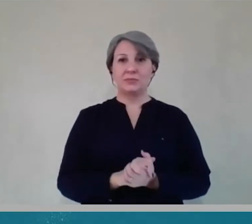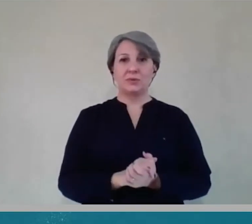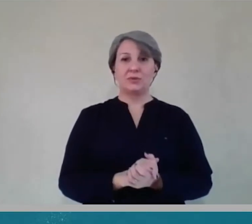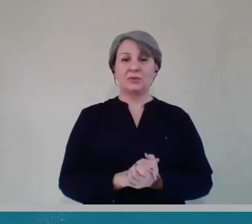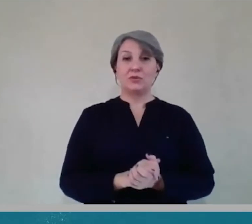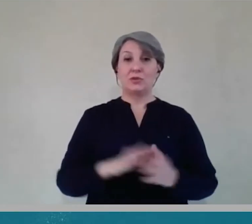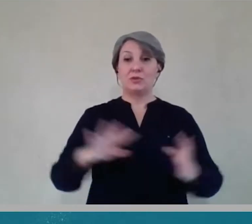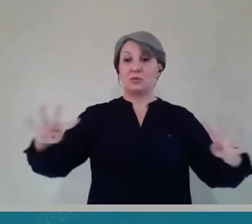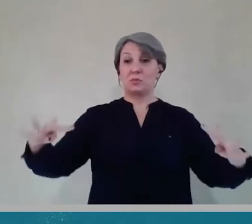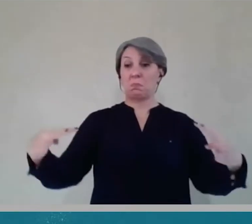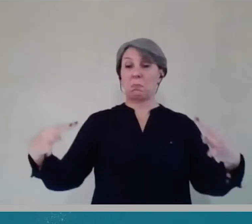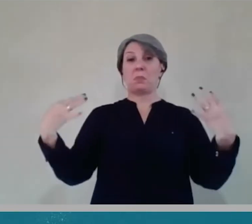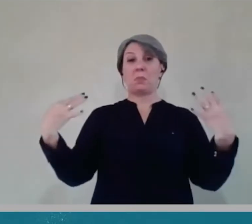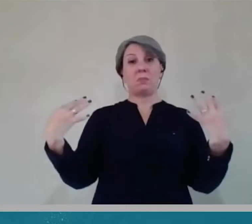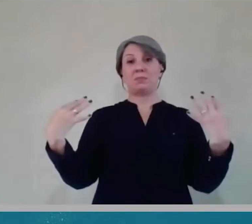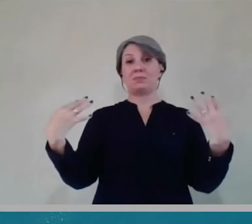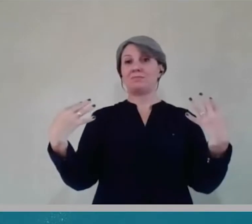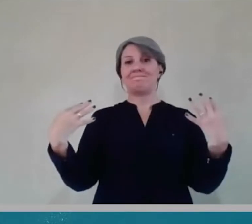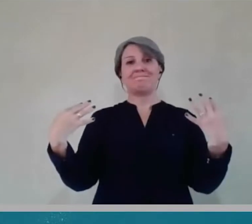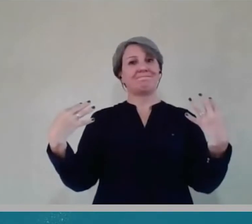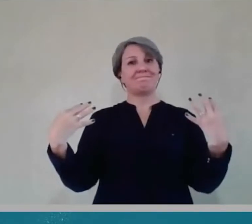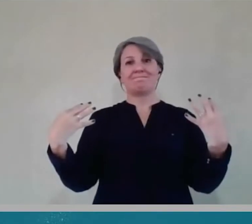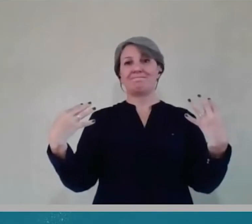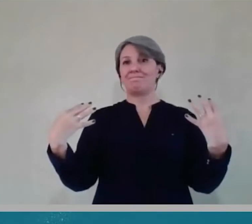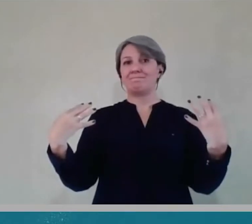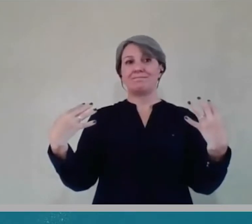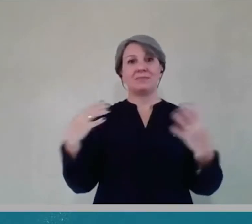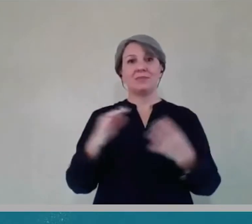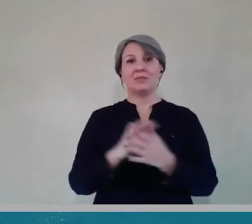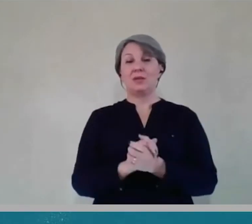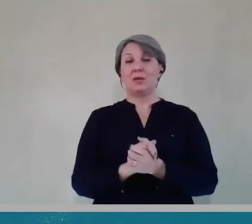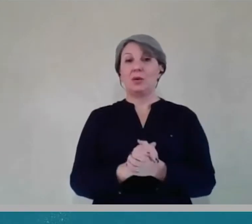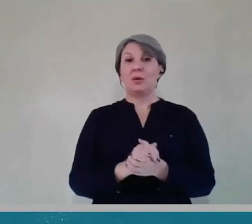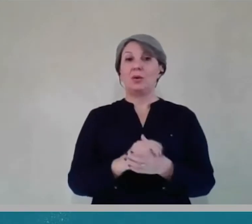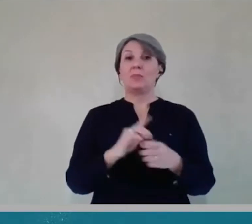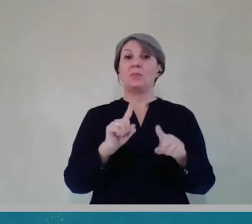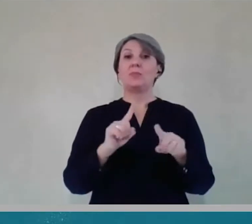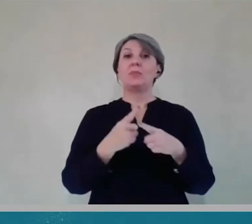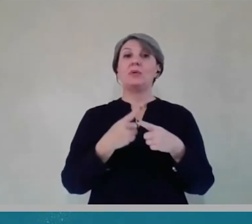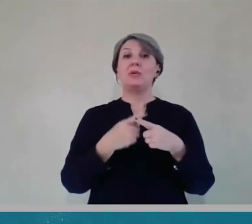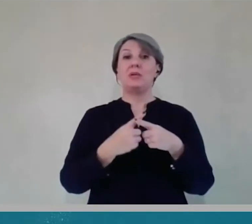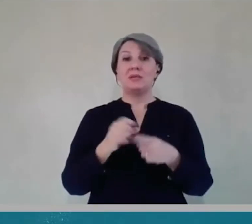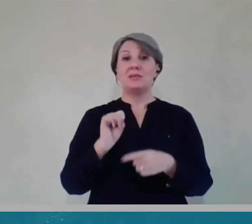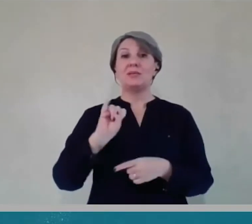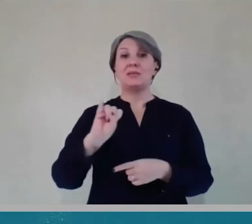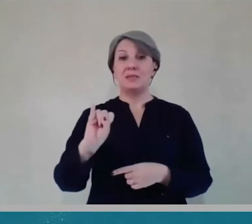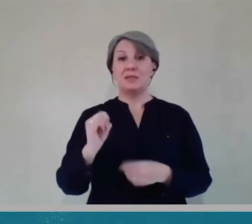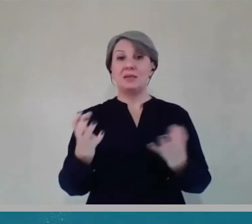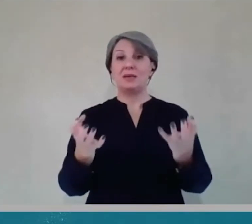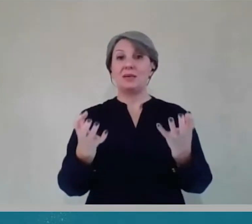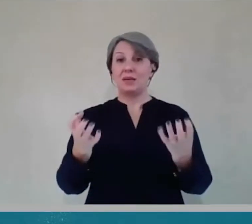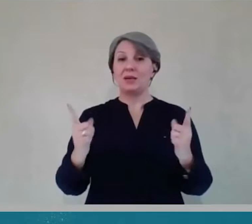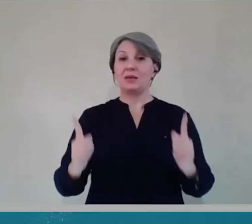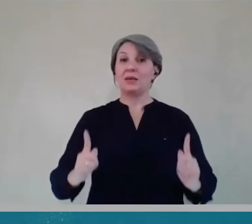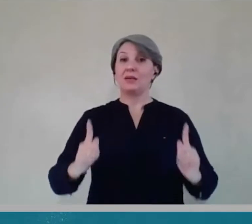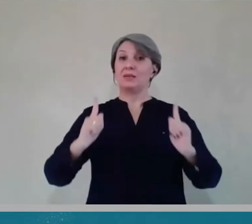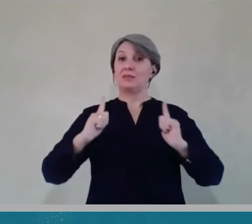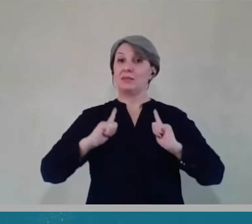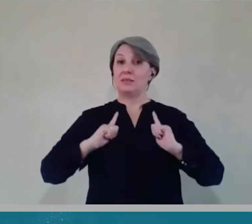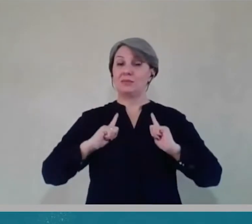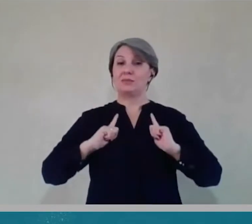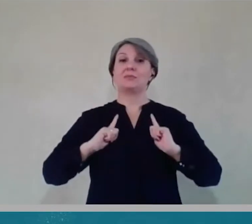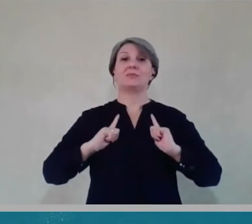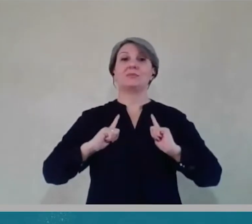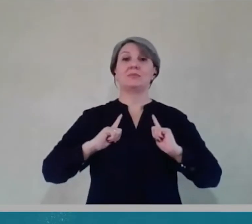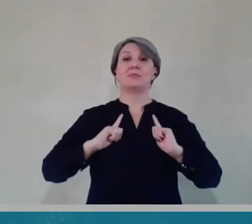tereis galardão junto de vosso Pai Celeste. Essa parte eu pus como um título,